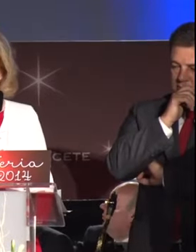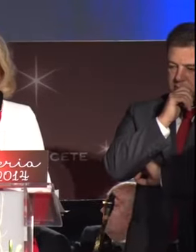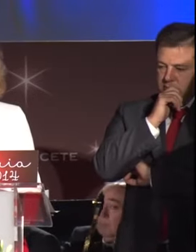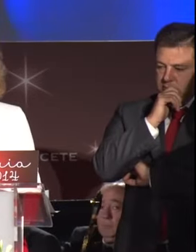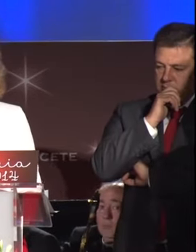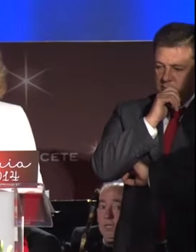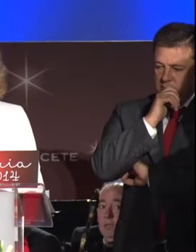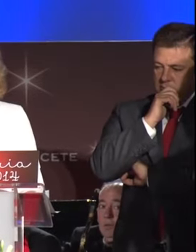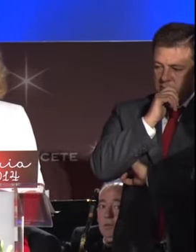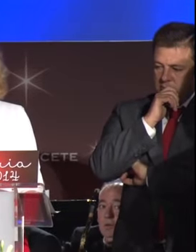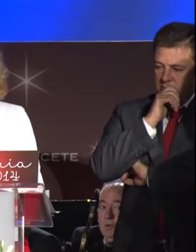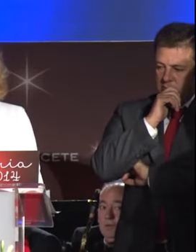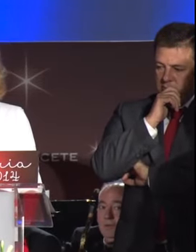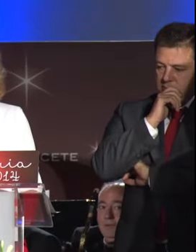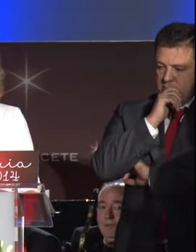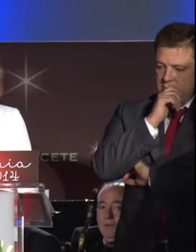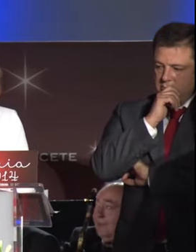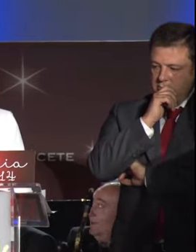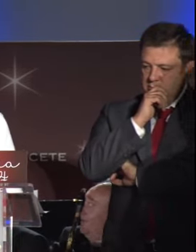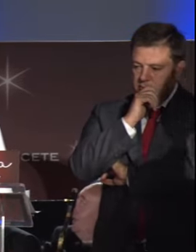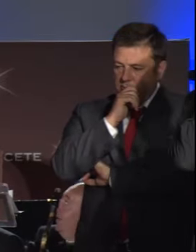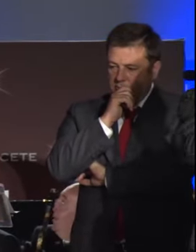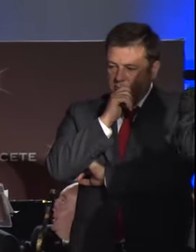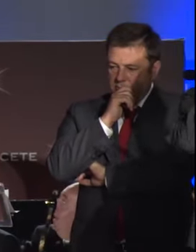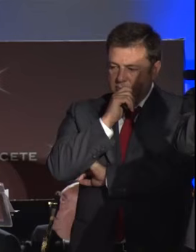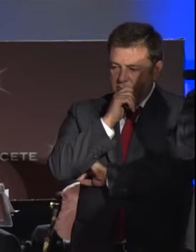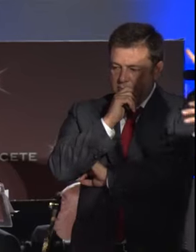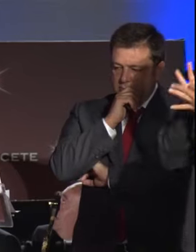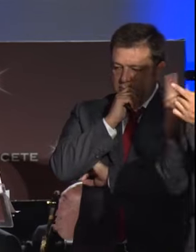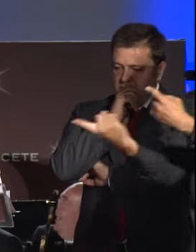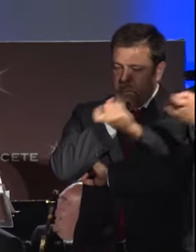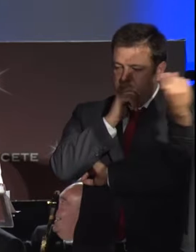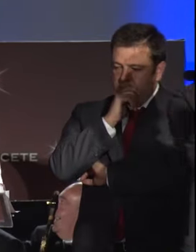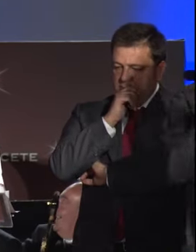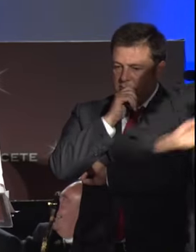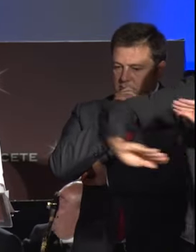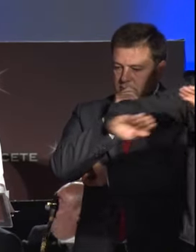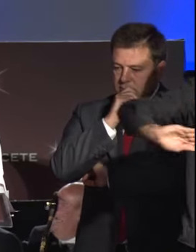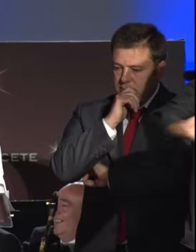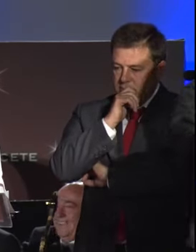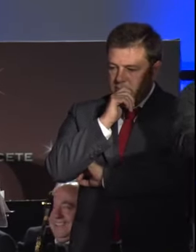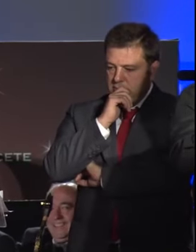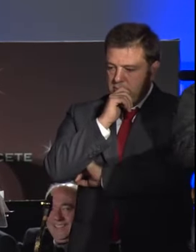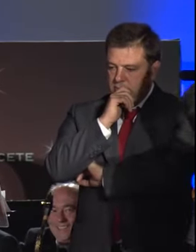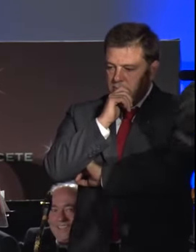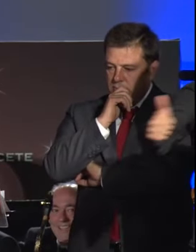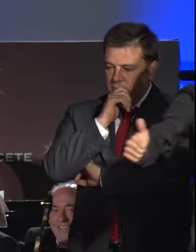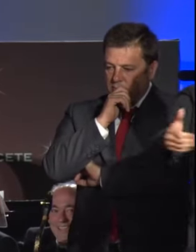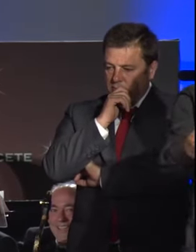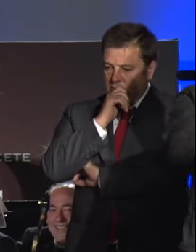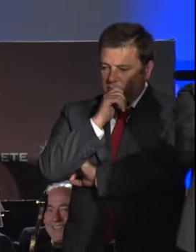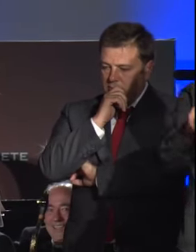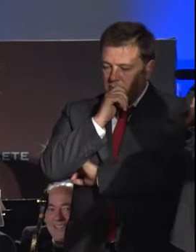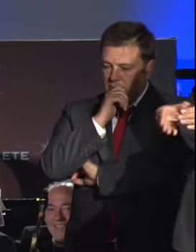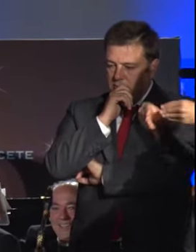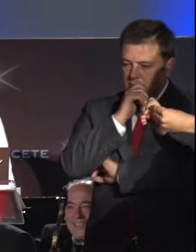infantil. Una feria ajustada a lo que cada uno necesita o busca. Disfrutémosla, queridos amigos, a nuestra